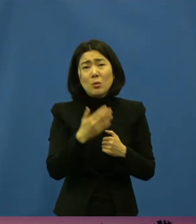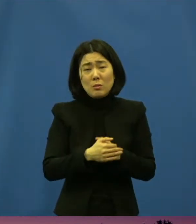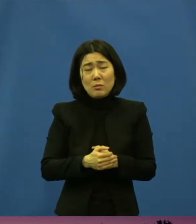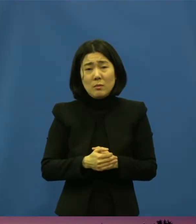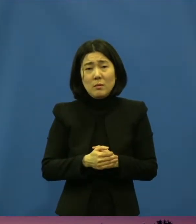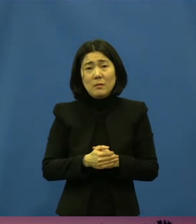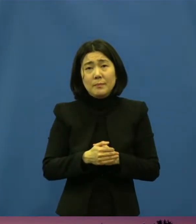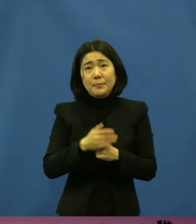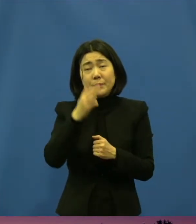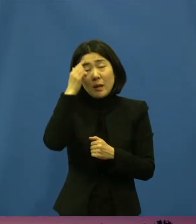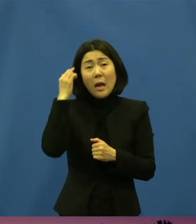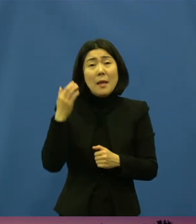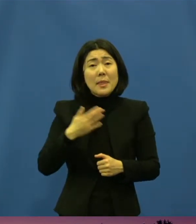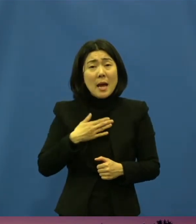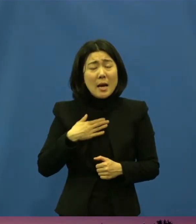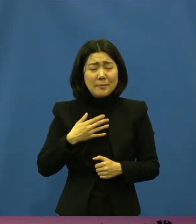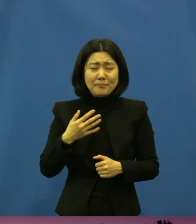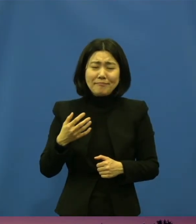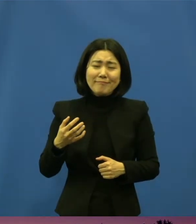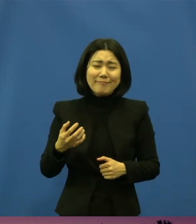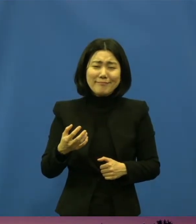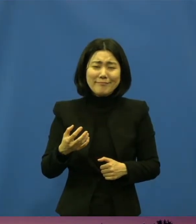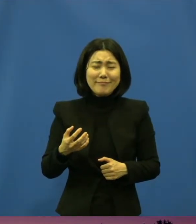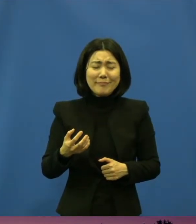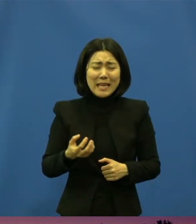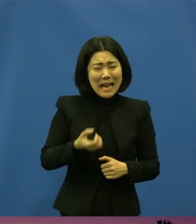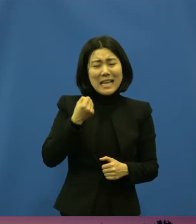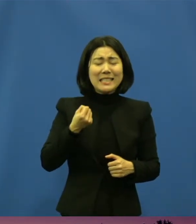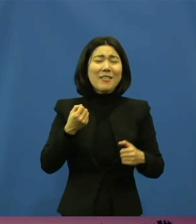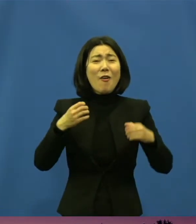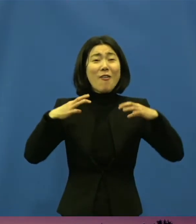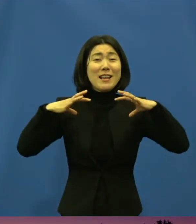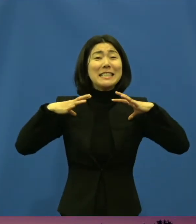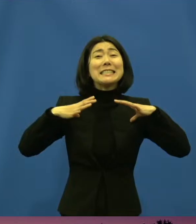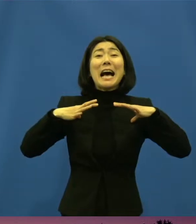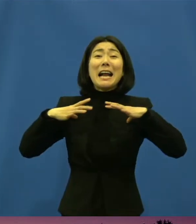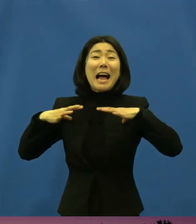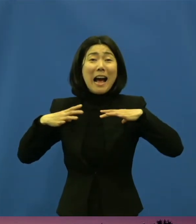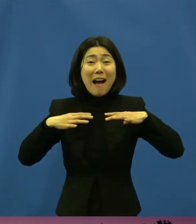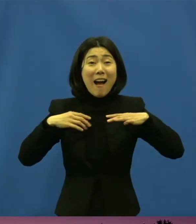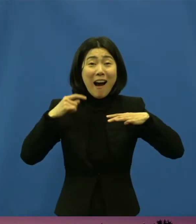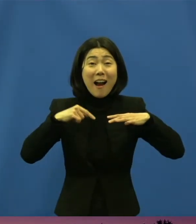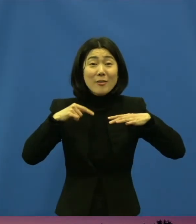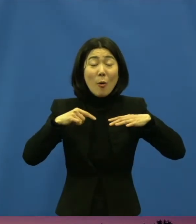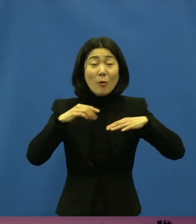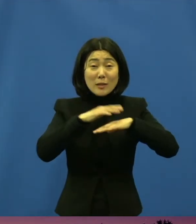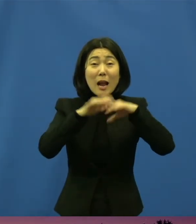여러분, 우리가 가진 것들을 자라는 것들이 무엇인지를 가만히 보세요. 여러분들이 사용하는 용어들을 한번 보셔야 돼요.